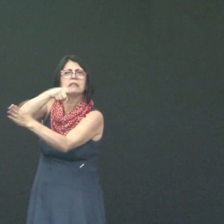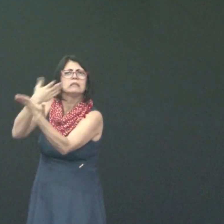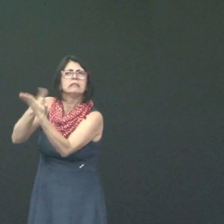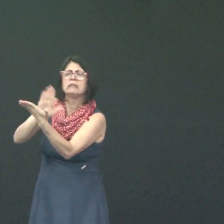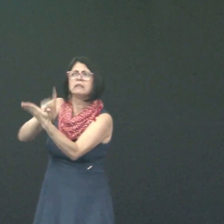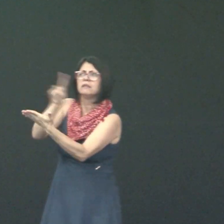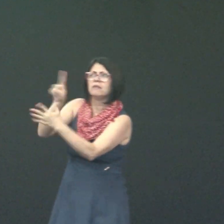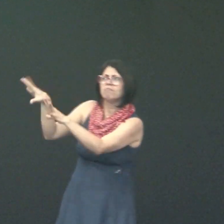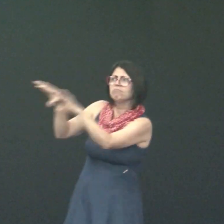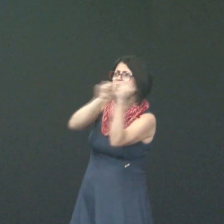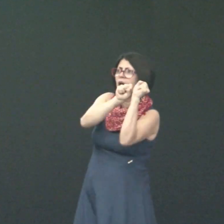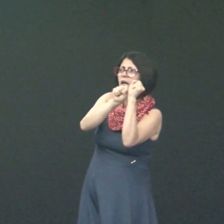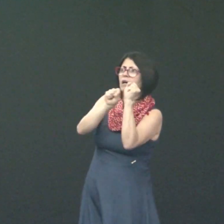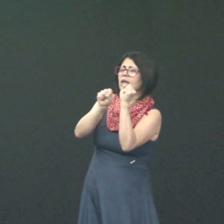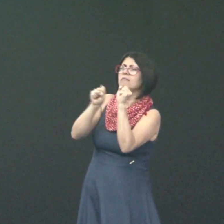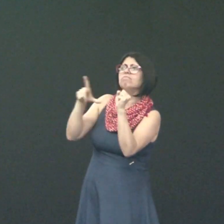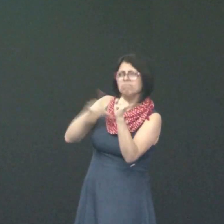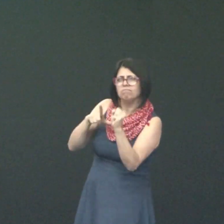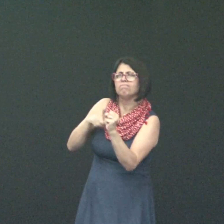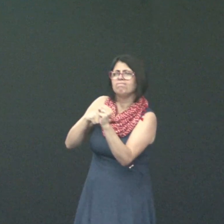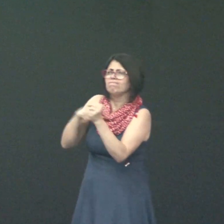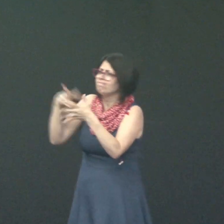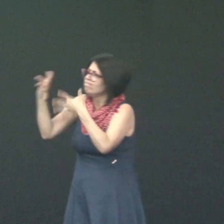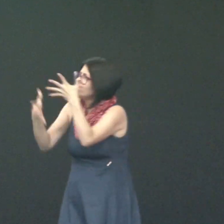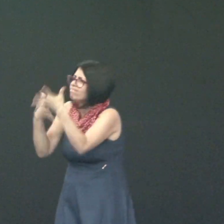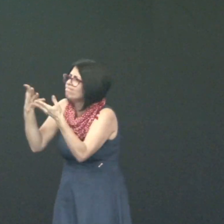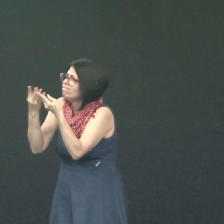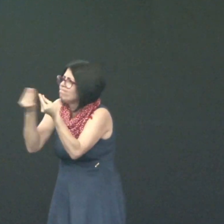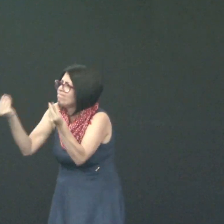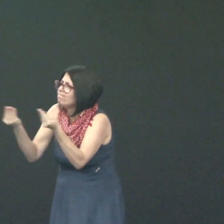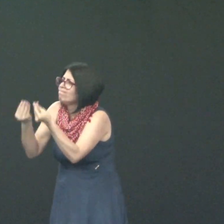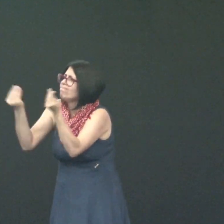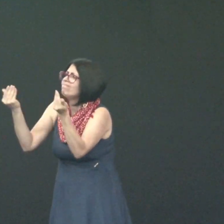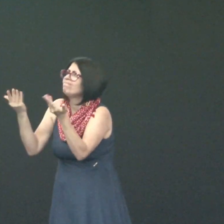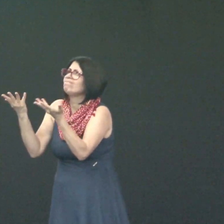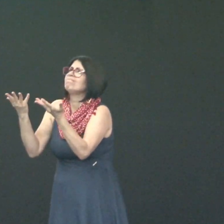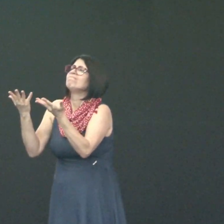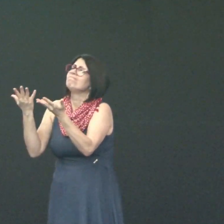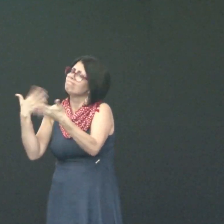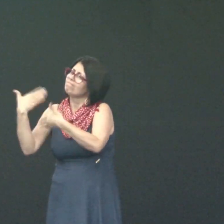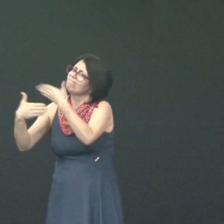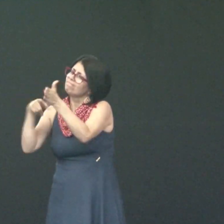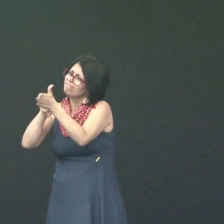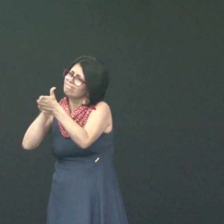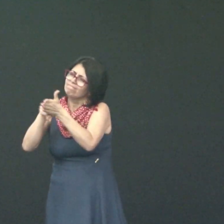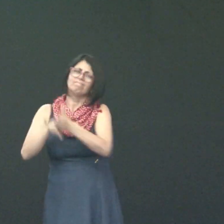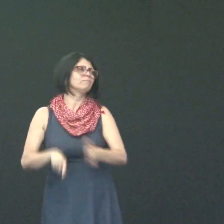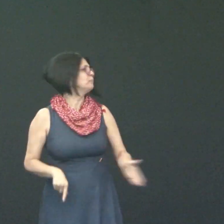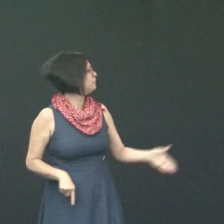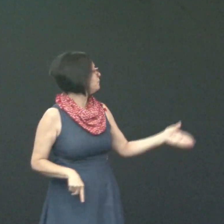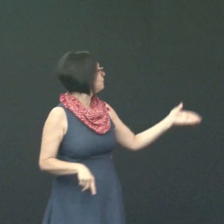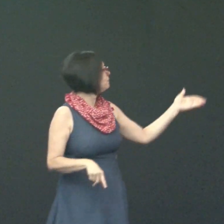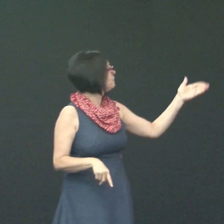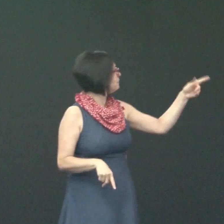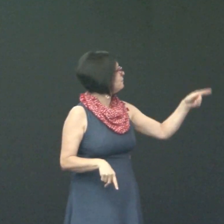existem sinais que não são captados pelos ouvintes, que são específicos da comunidade